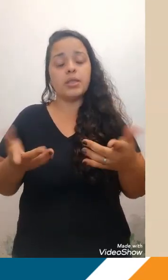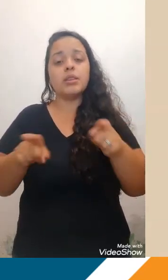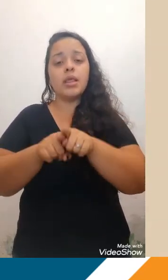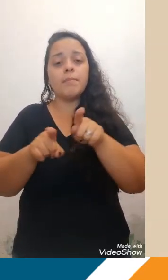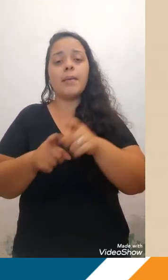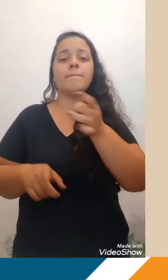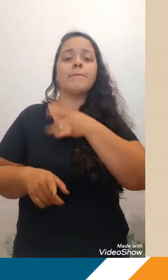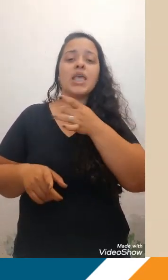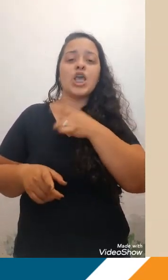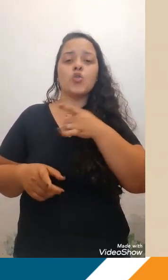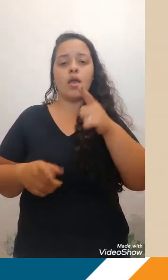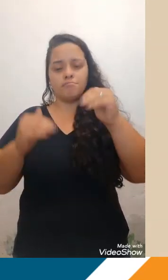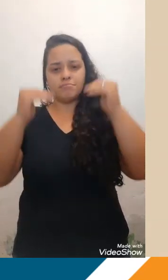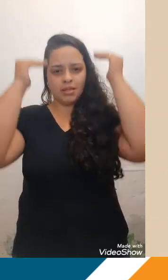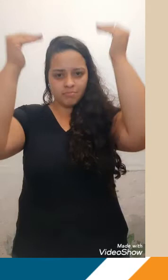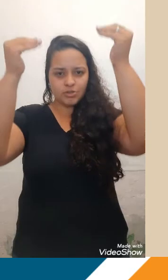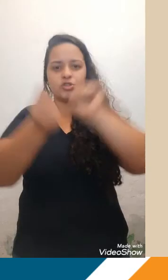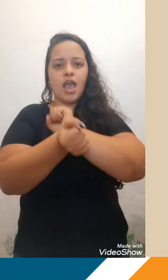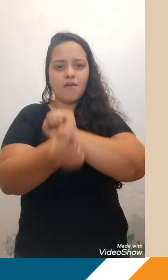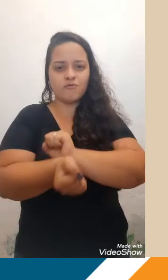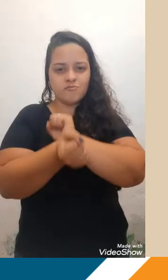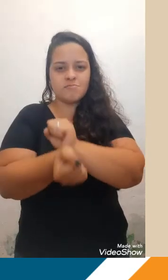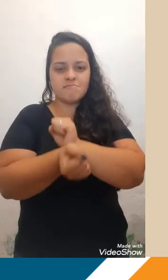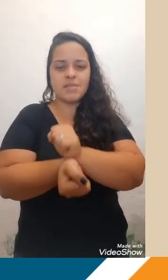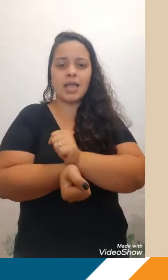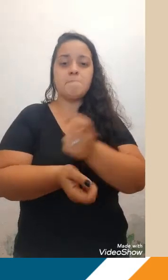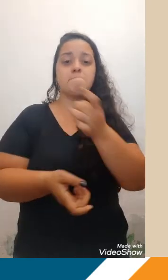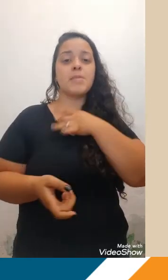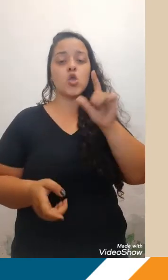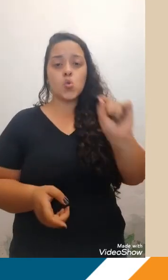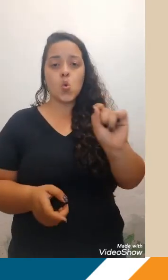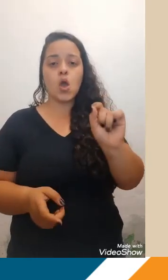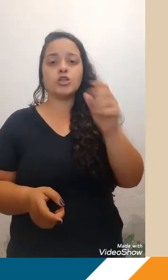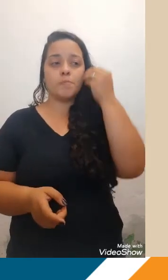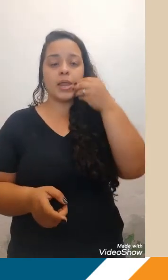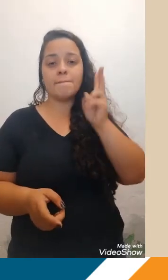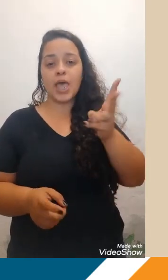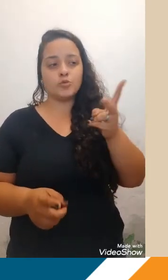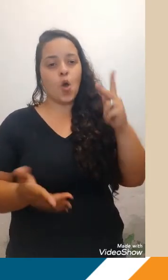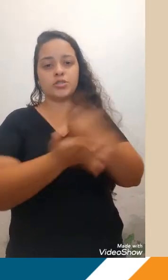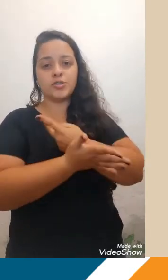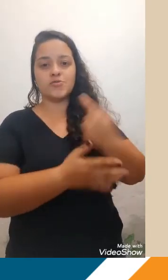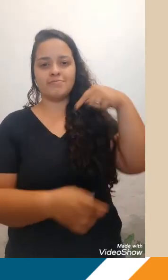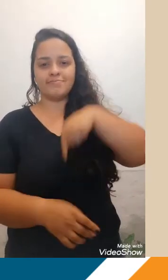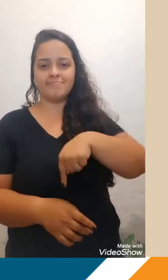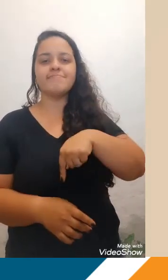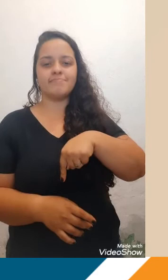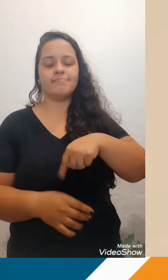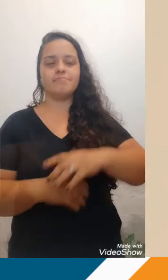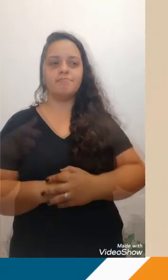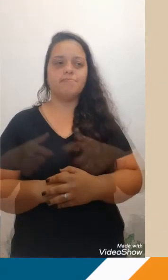como um medo às elites escravocratas que temiam que a mesma experiência se repetisse em